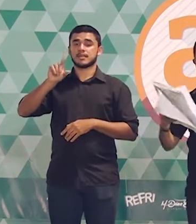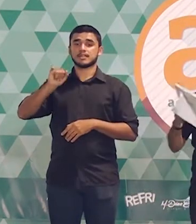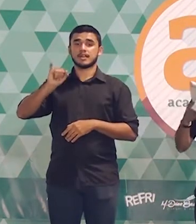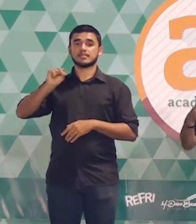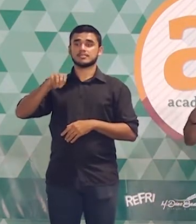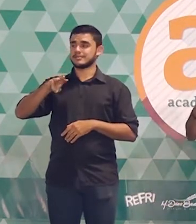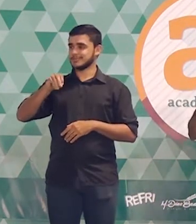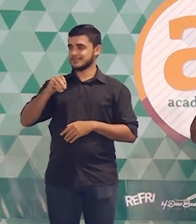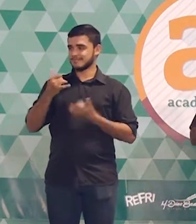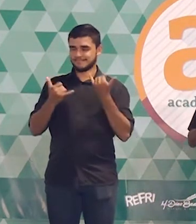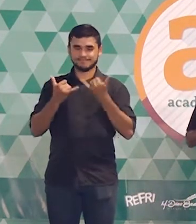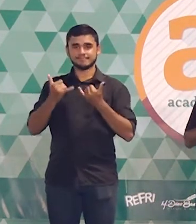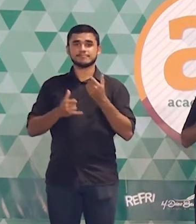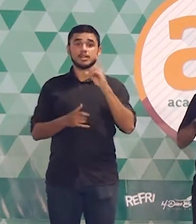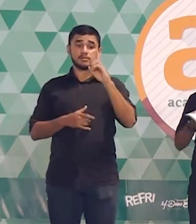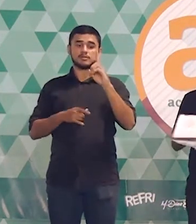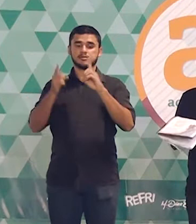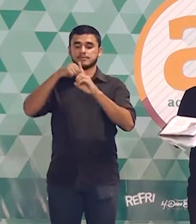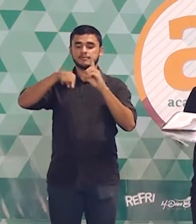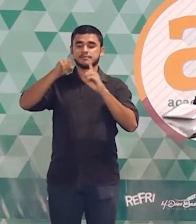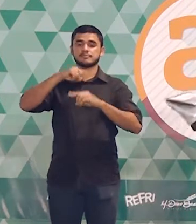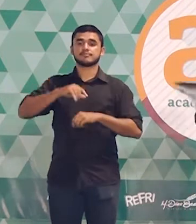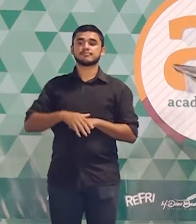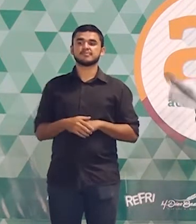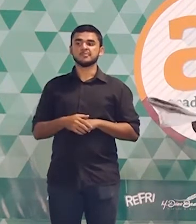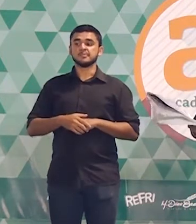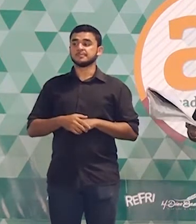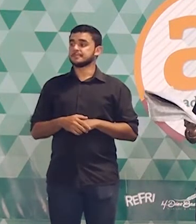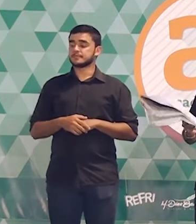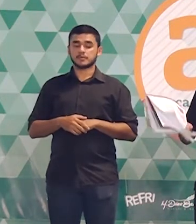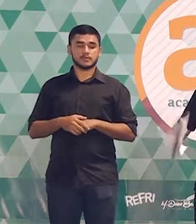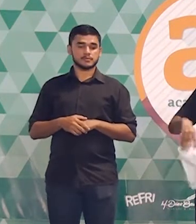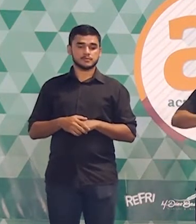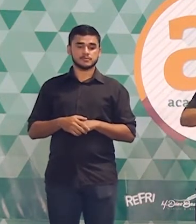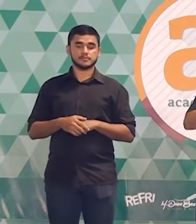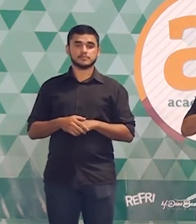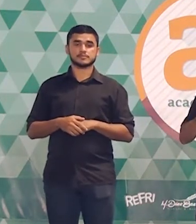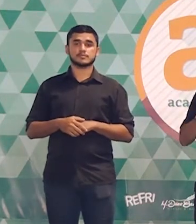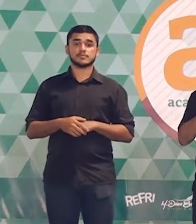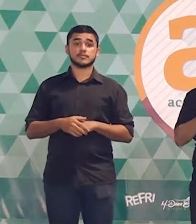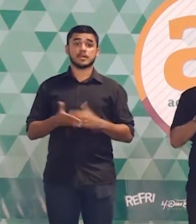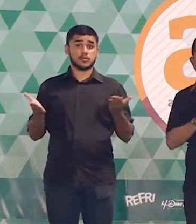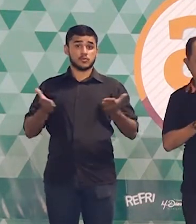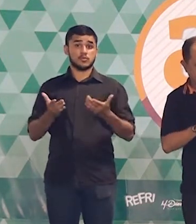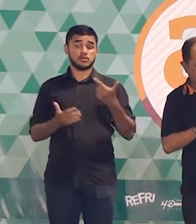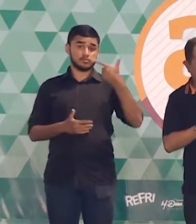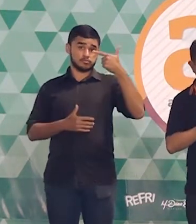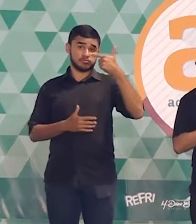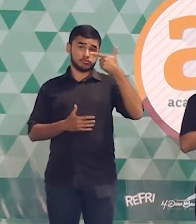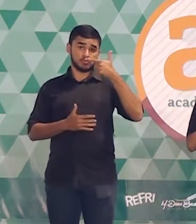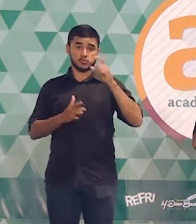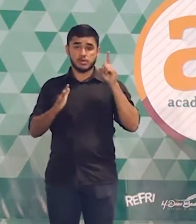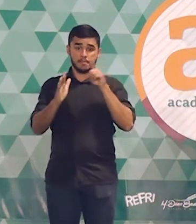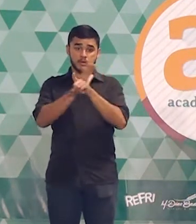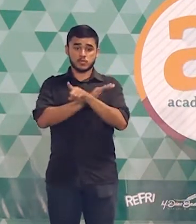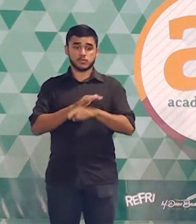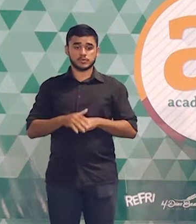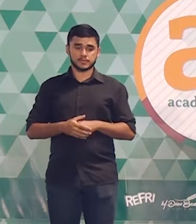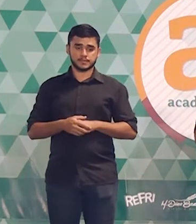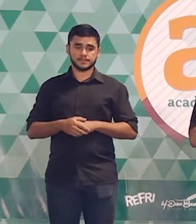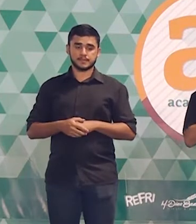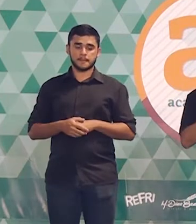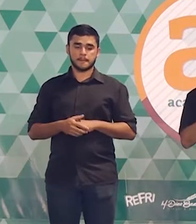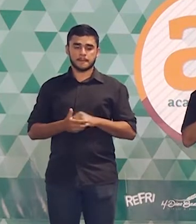dadaísmo. Hoje vai ser tudo metalinguístico. Passemos agora para a segunda questão. Vamos à segunda